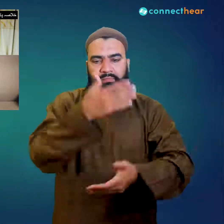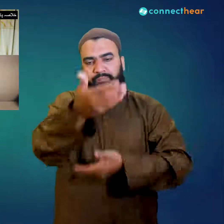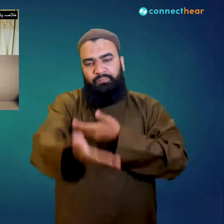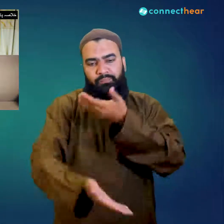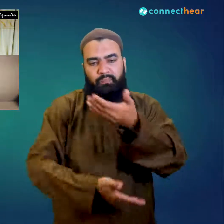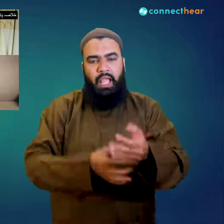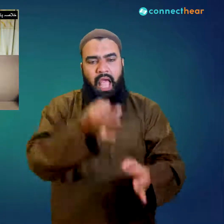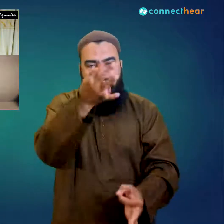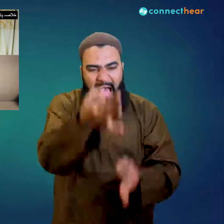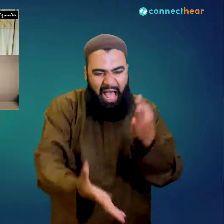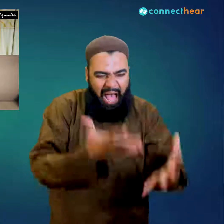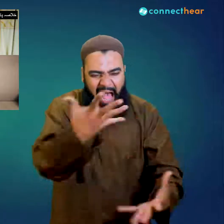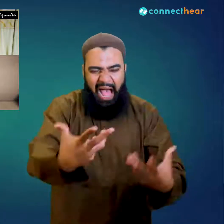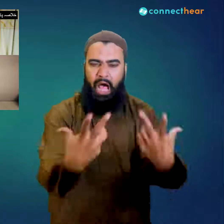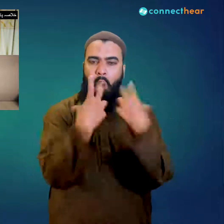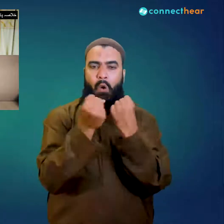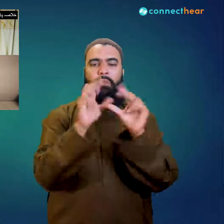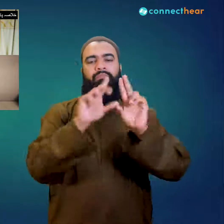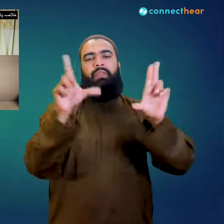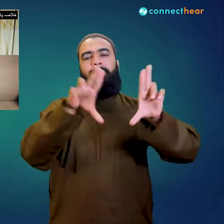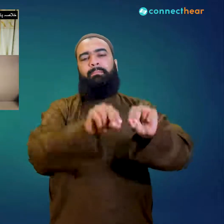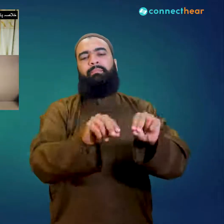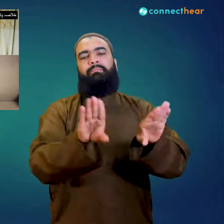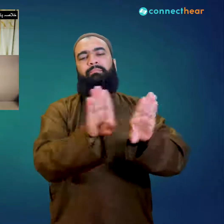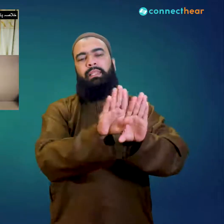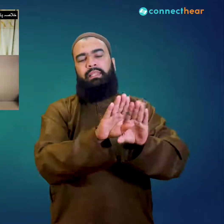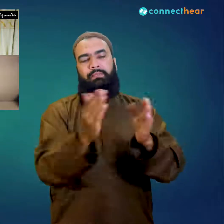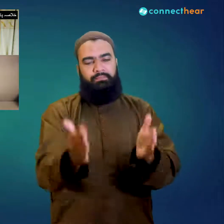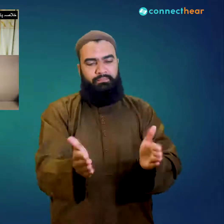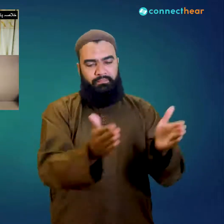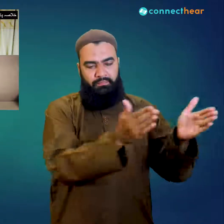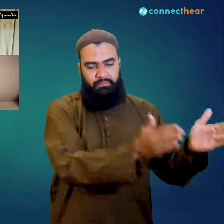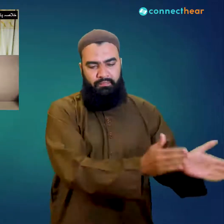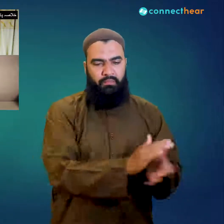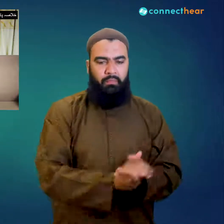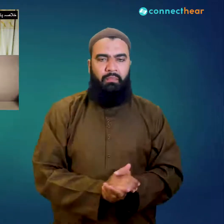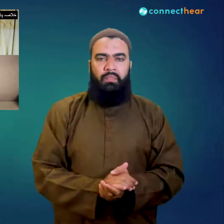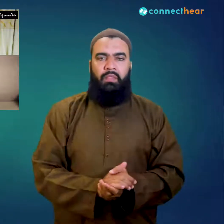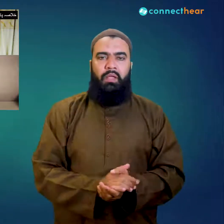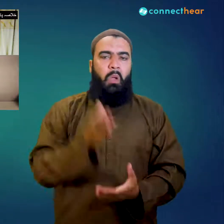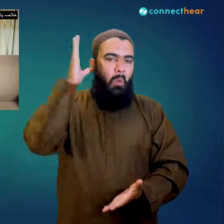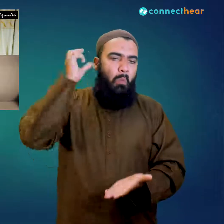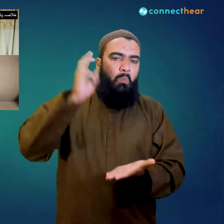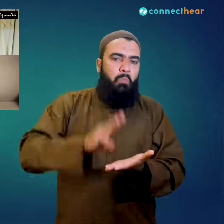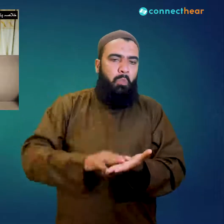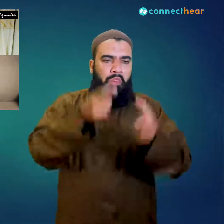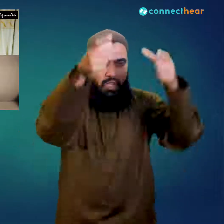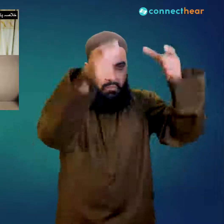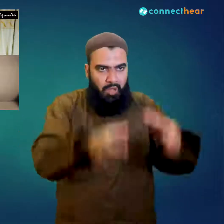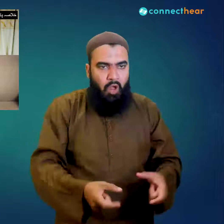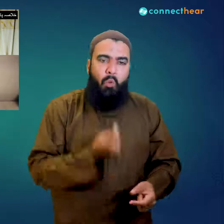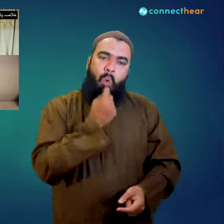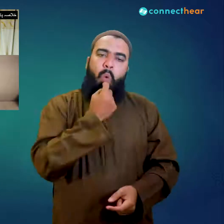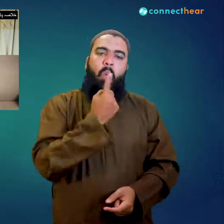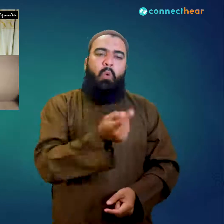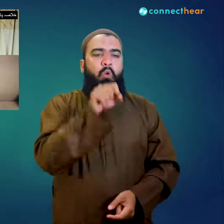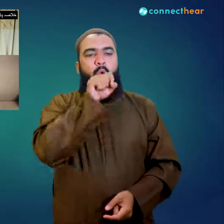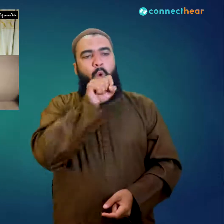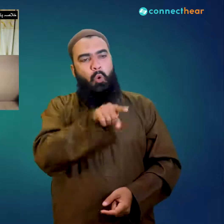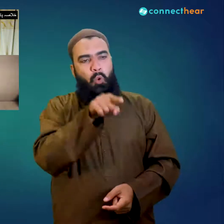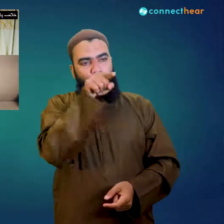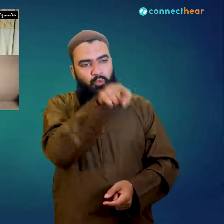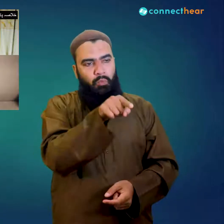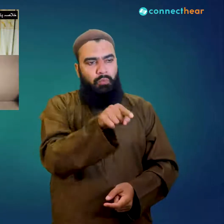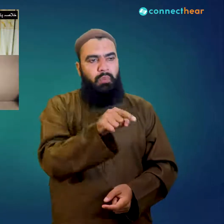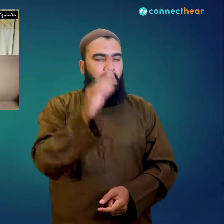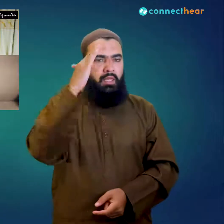ہو جائیں۔ یہ نہ ہو کہ چند احکامات کو تو بجا لائیں اور باقی کو چھوڑے رہیں۔ اس بات کی اہمیت کو بتانے